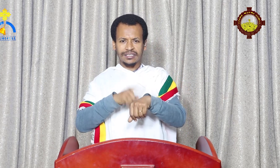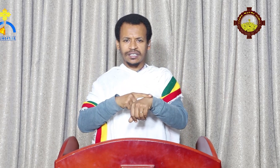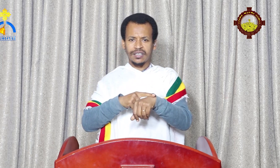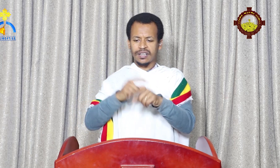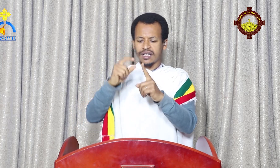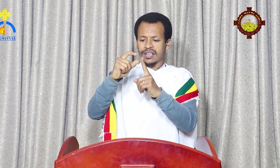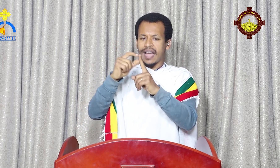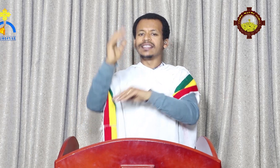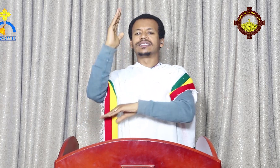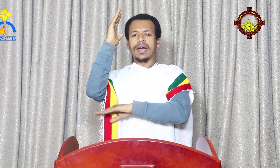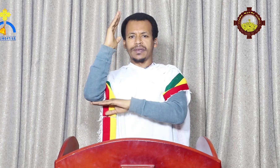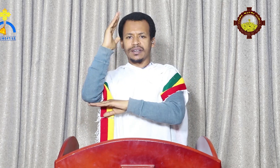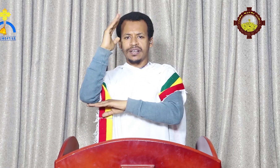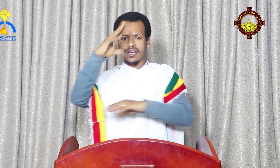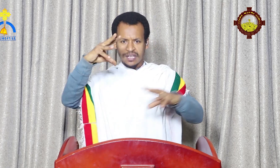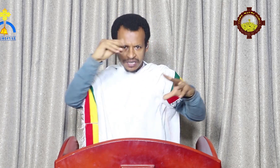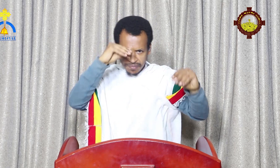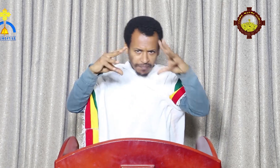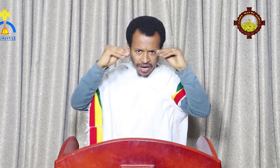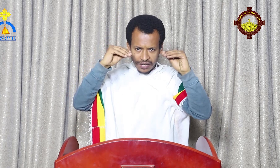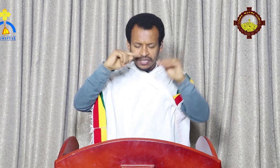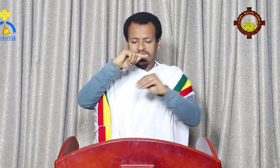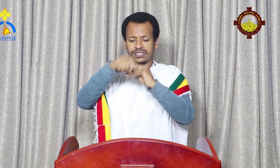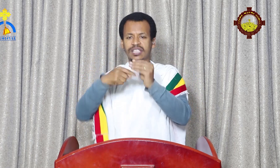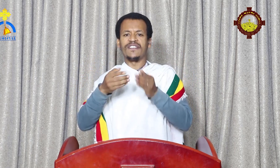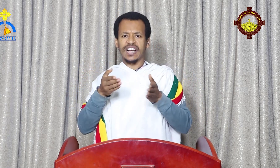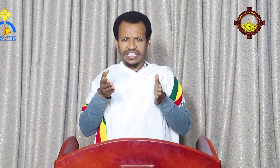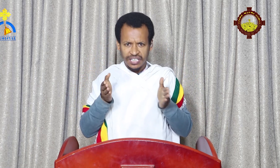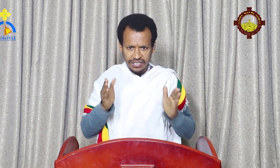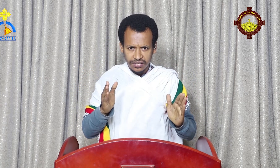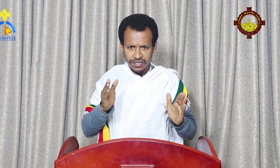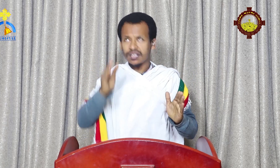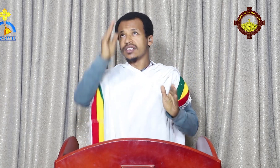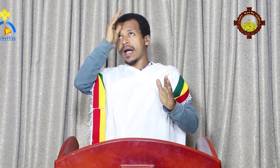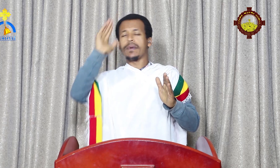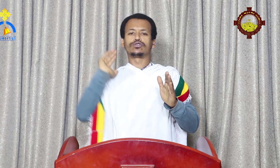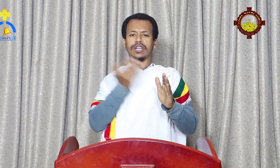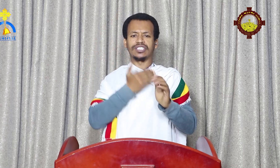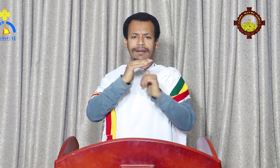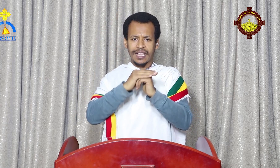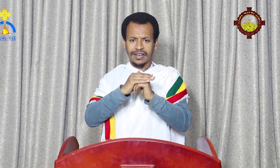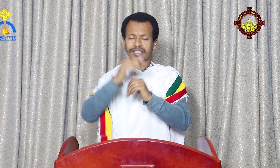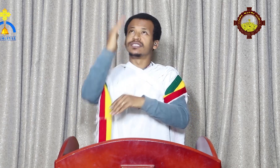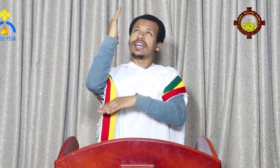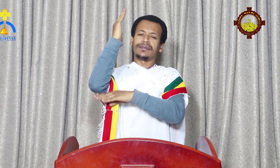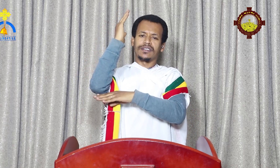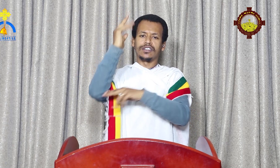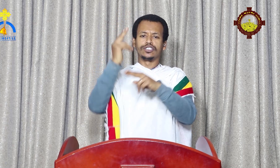ሰዓት ቃለ እግዚአብሔር እንማማር ስለፈቀደልን የአባቶቻችን አምላክ እግዚአብሔር